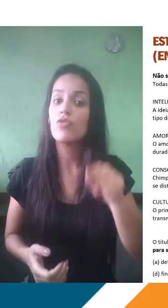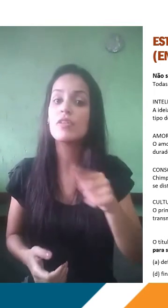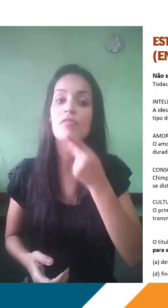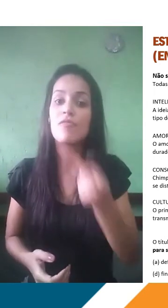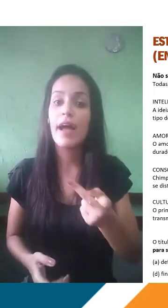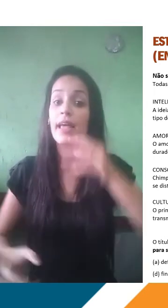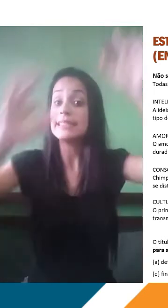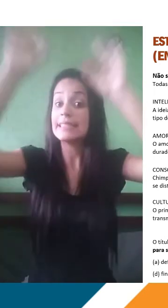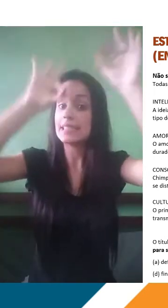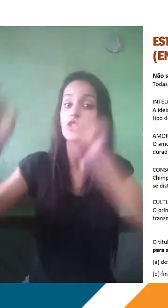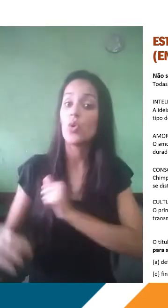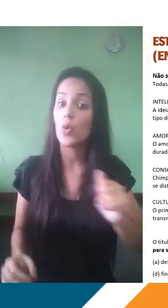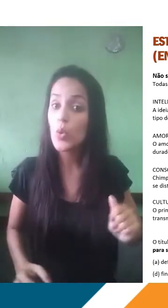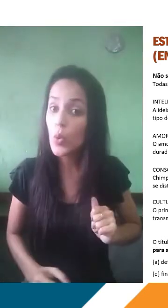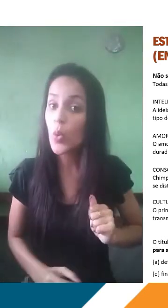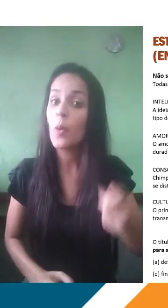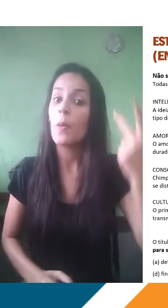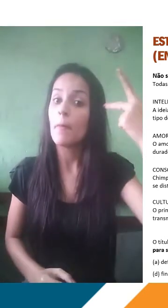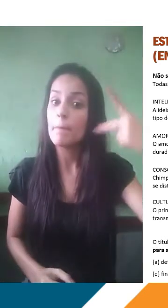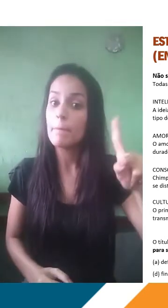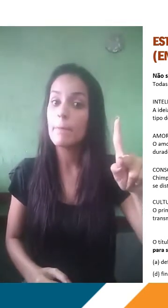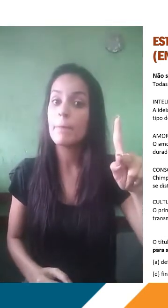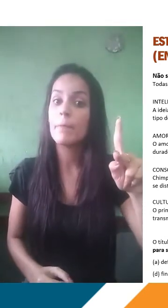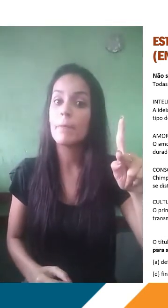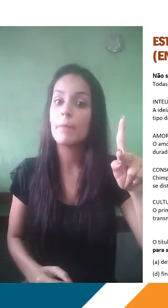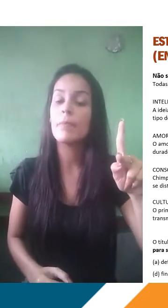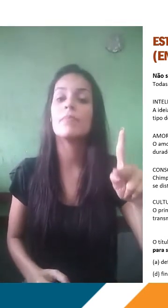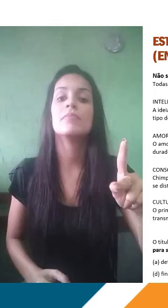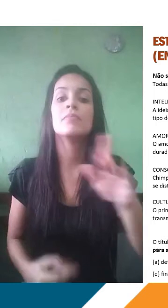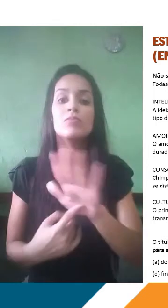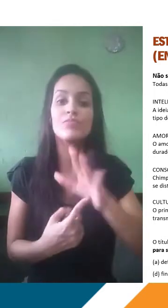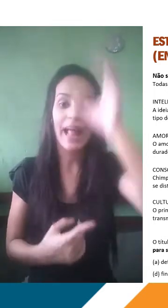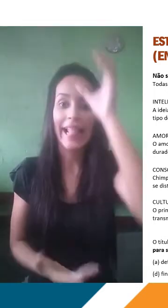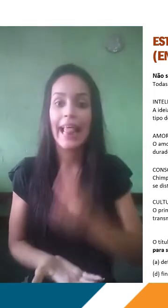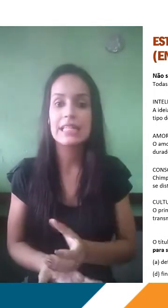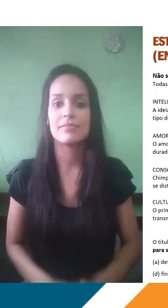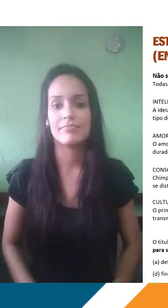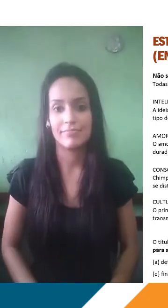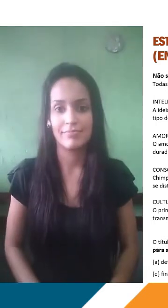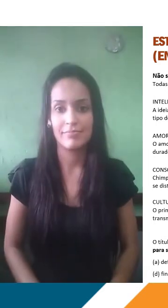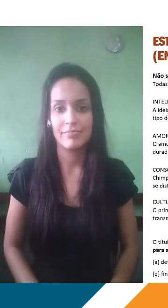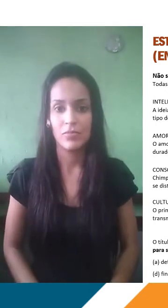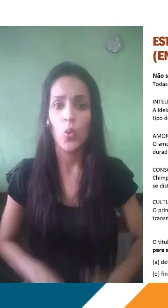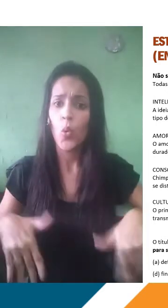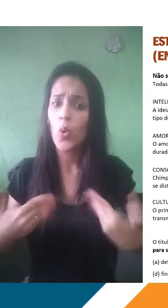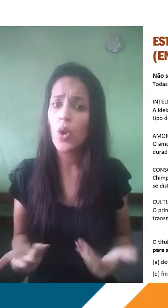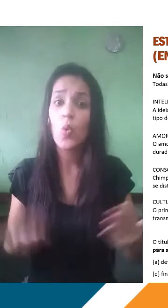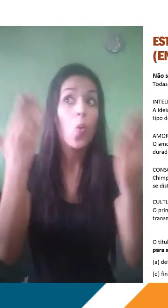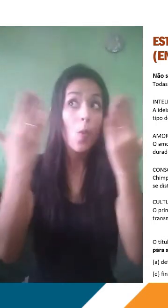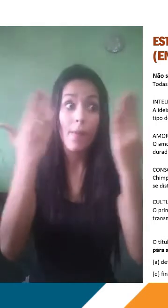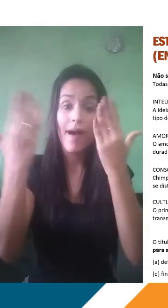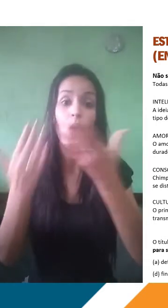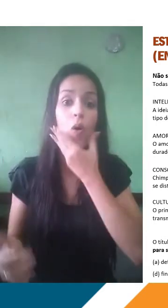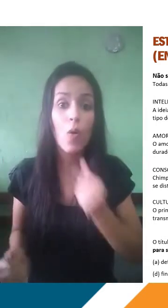o ponto de vista, ou seja, a tese Ao comparar o ser humano com outras espécies e animais O autor utiliza a